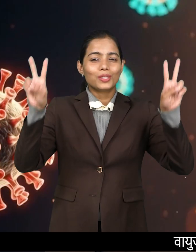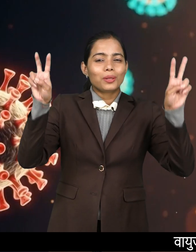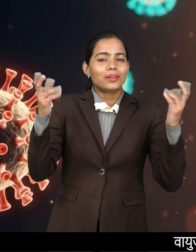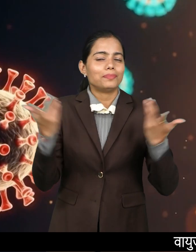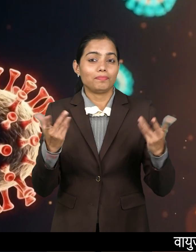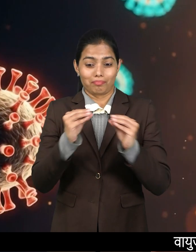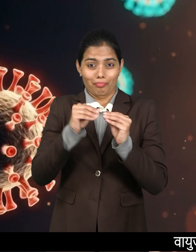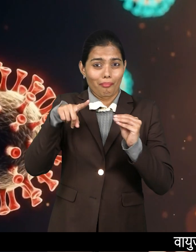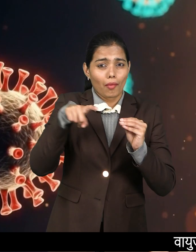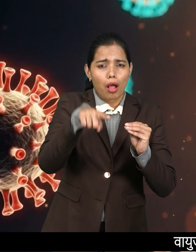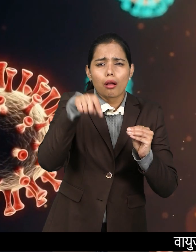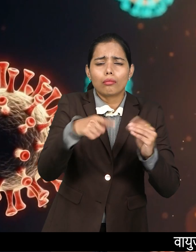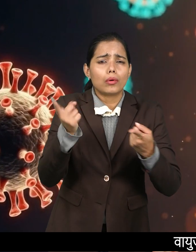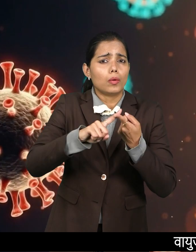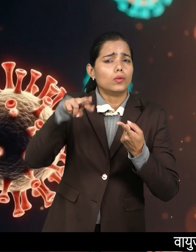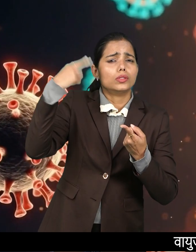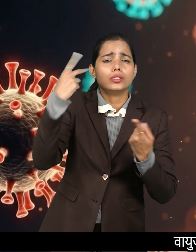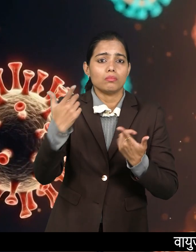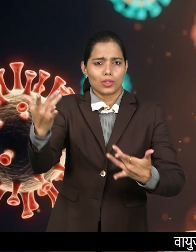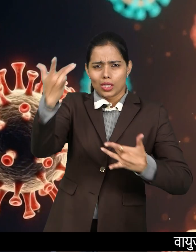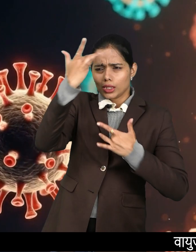वायु जनित जीवाणु जनित बीमारियां।